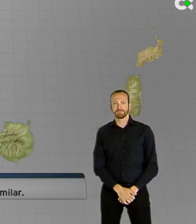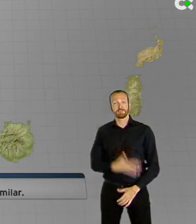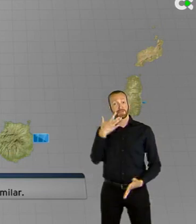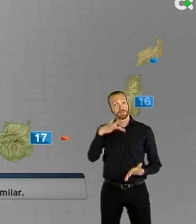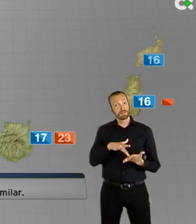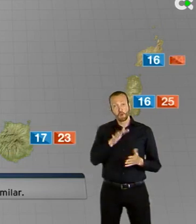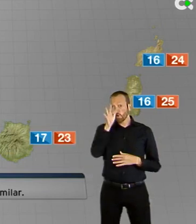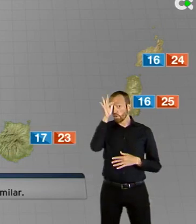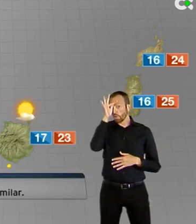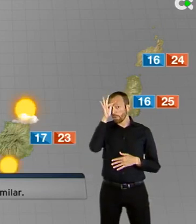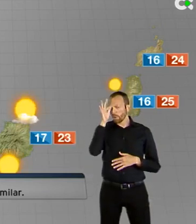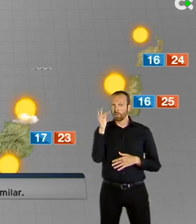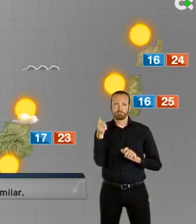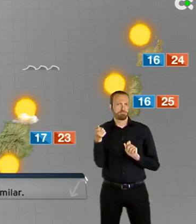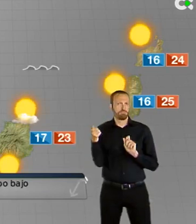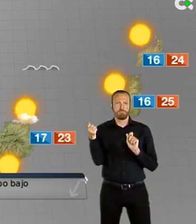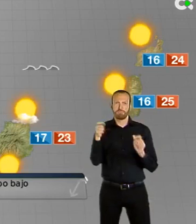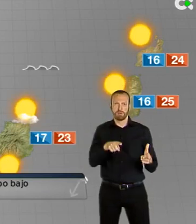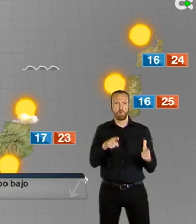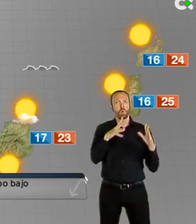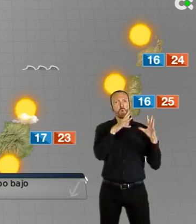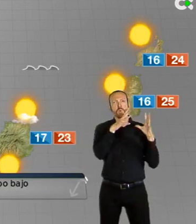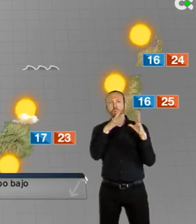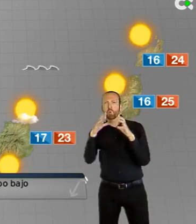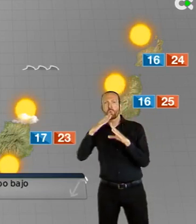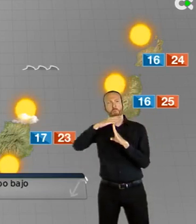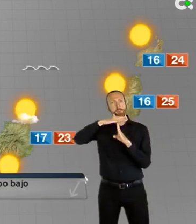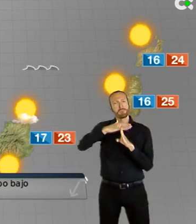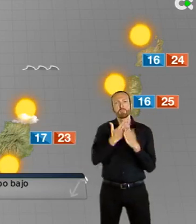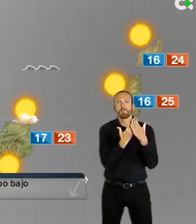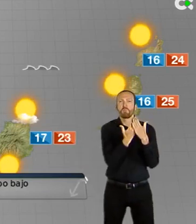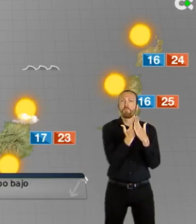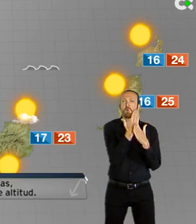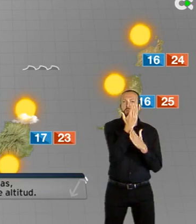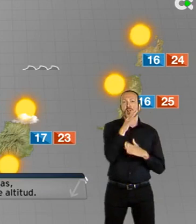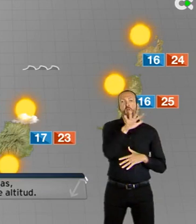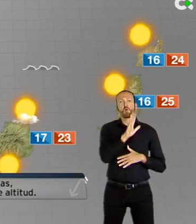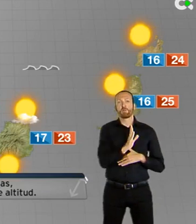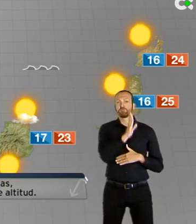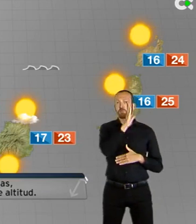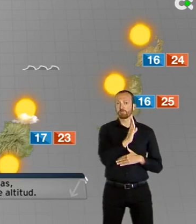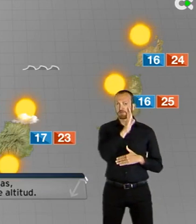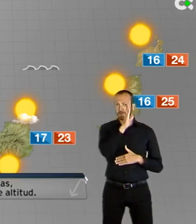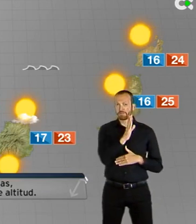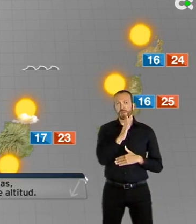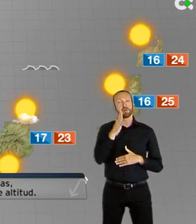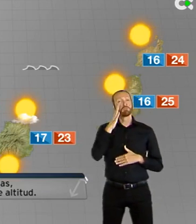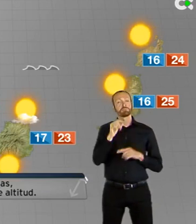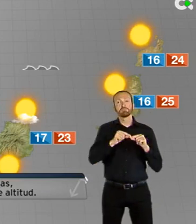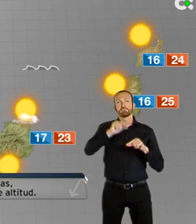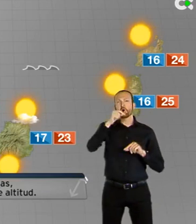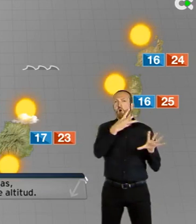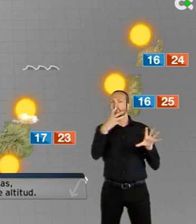El domingo la situación será muy similar. Intervalos nubosos de tipo bajo a primeras horas por el norte de las islas, a menos